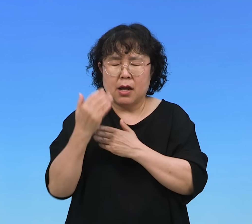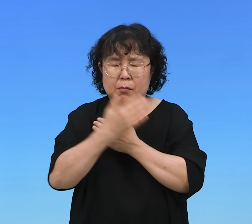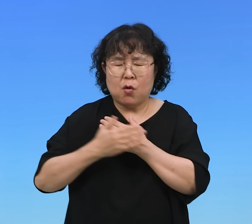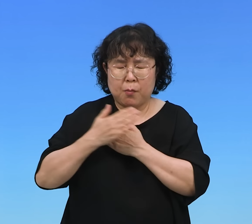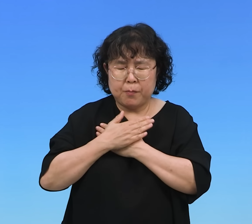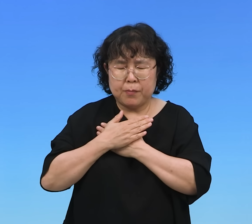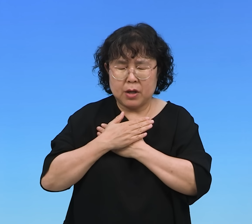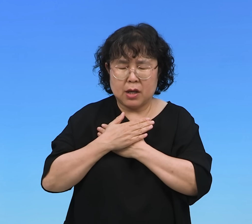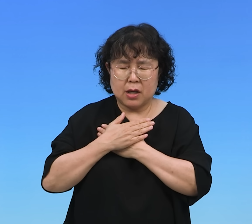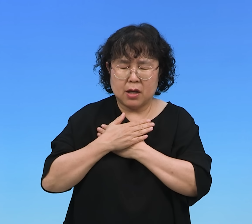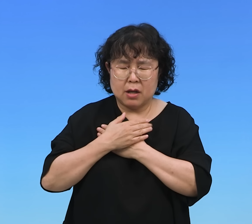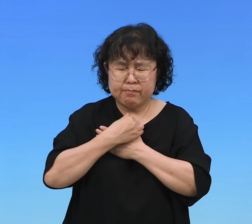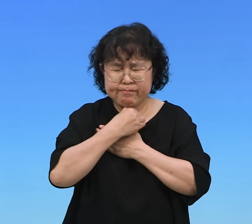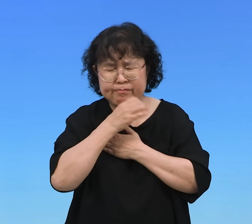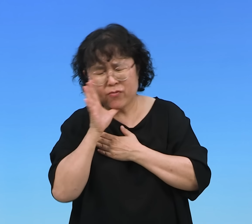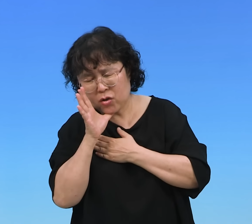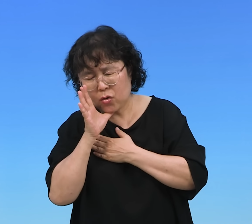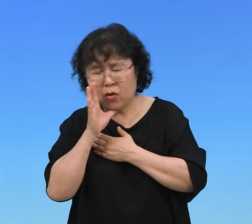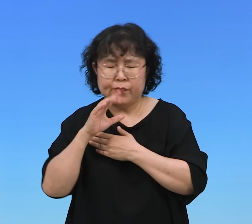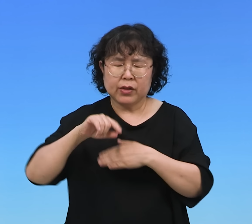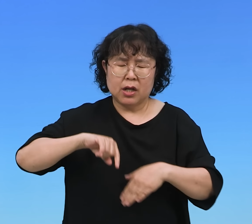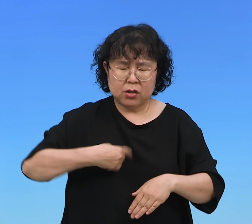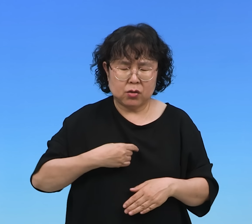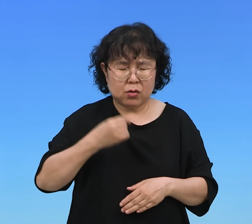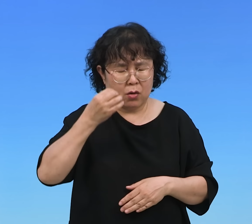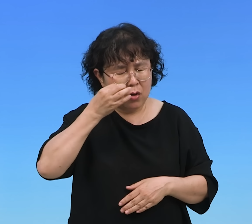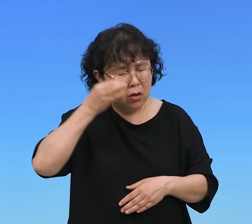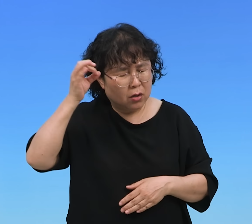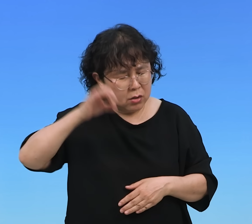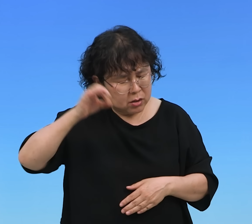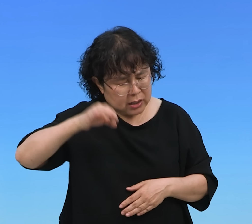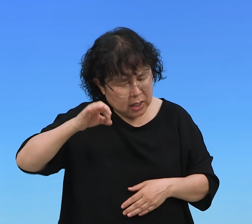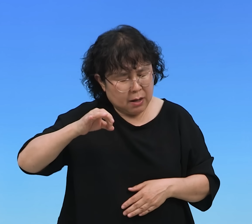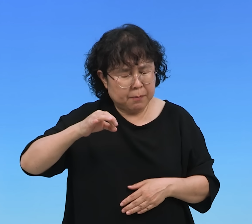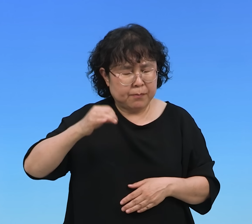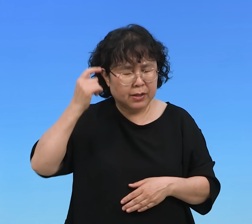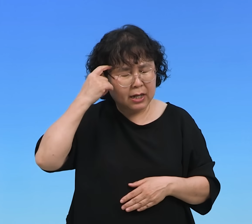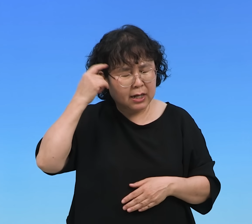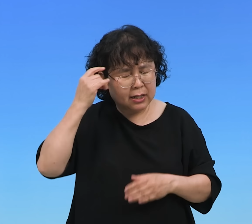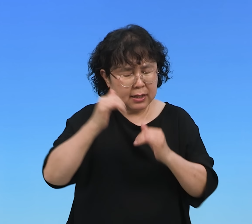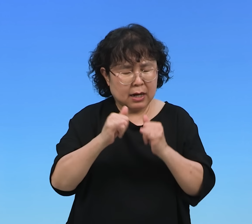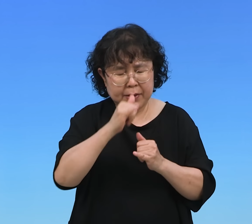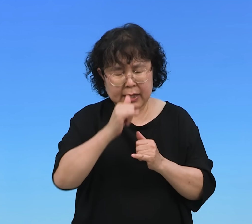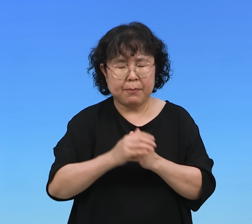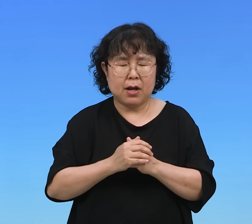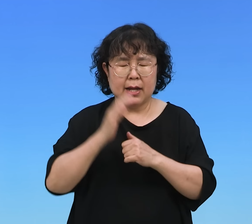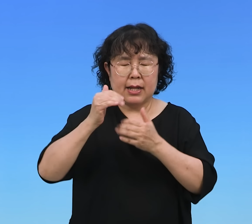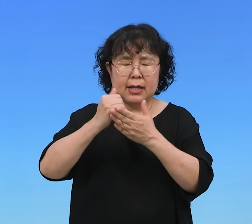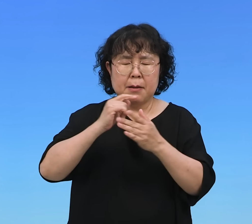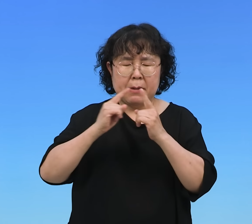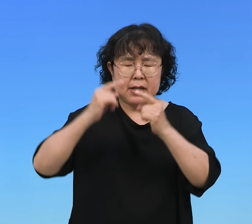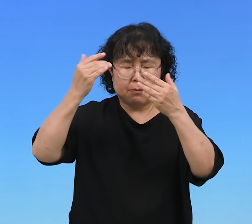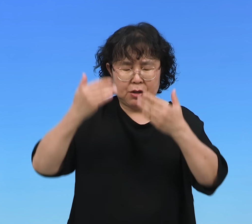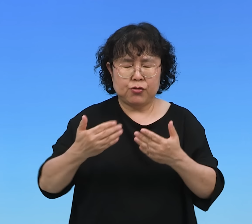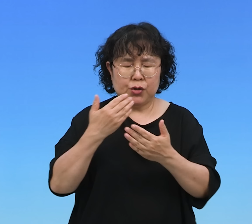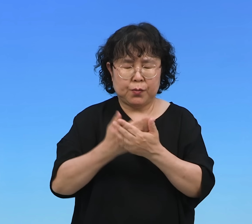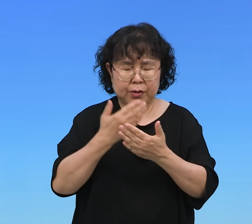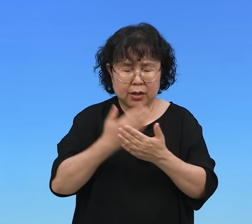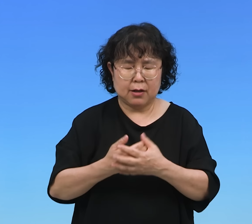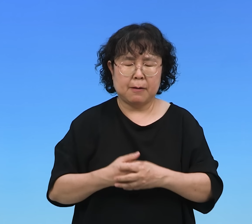몸에 힘이 빠져나가고 스스로 초라함을 느끼는 그런 성도님이 이 시간 계시다면 하나님 말씀하여